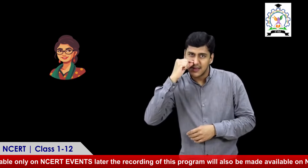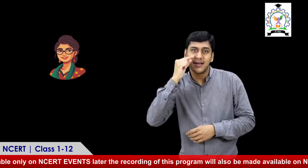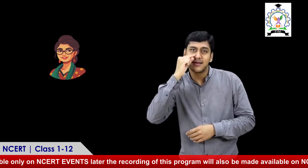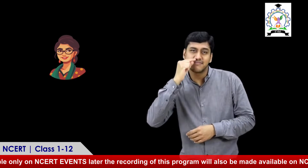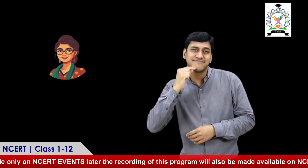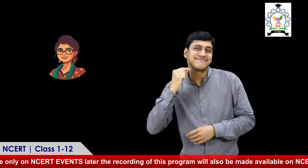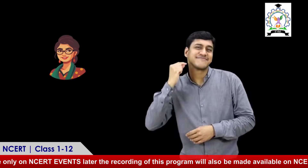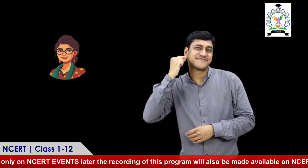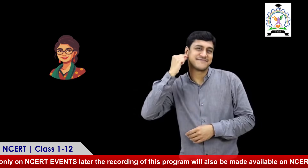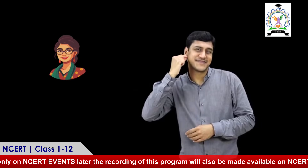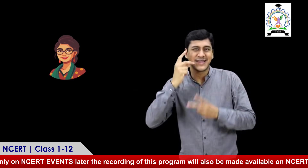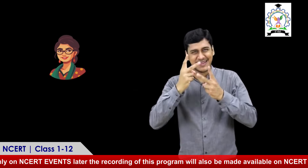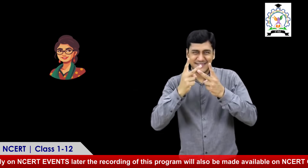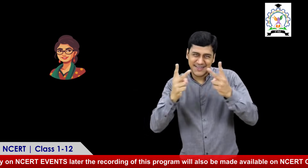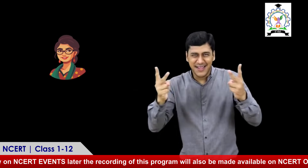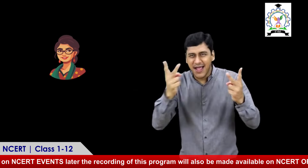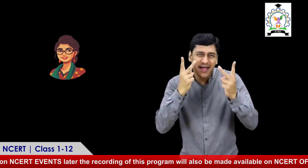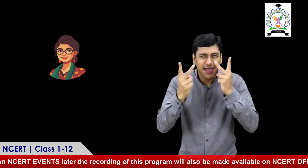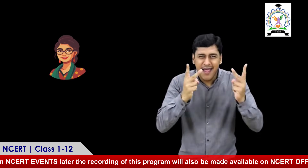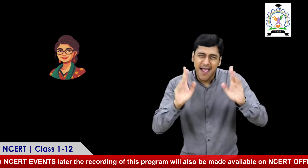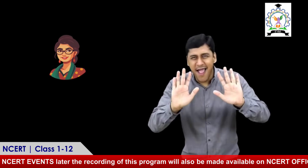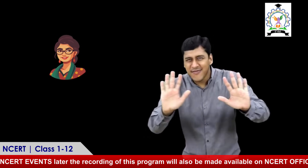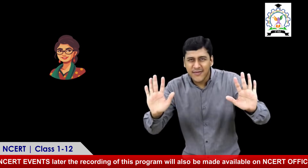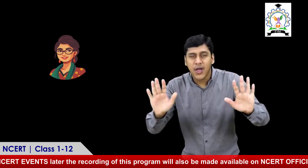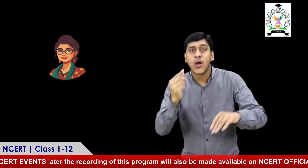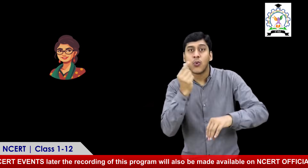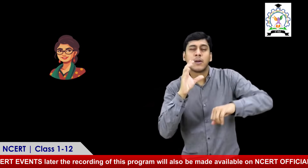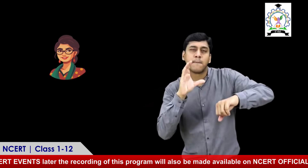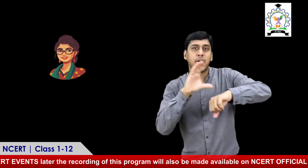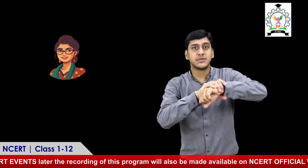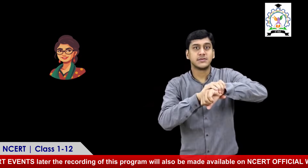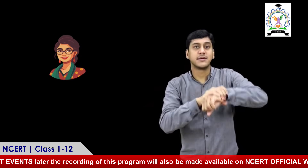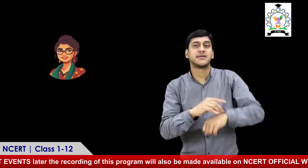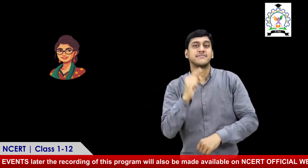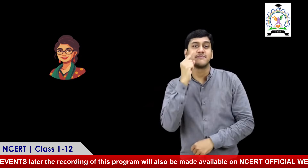आभूषण पहनती हैं, जिससे उनकी पहचान की जाती है। महिला।